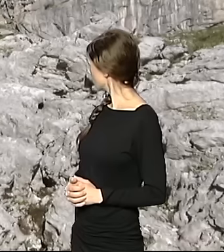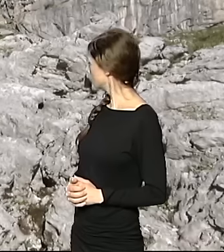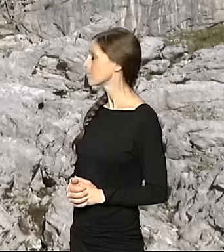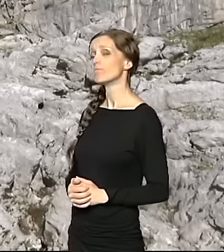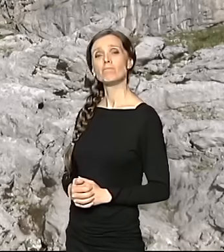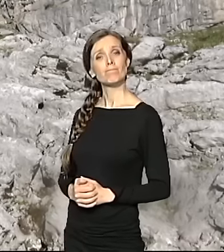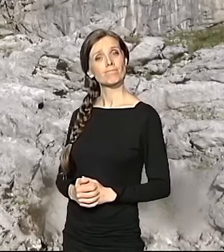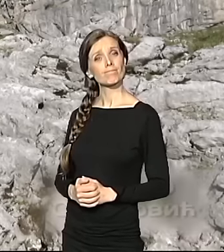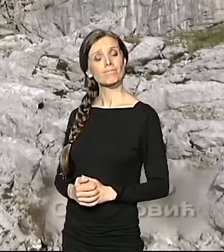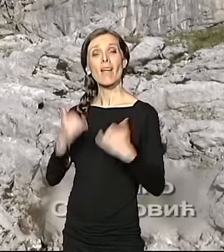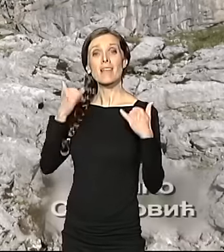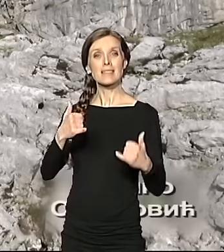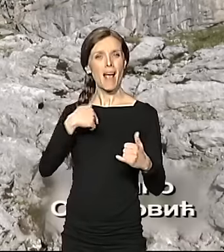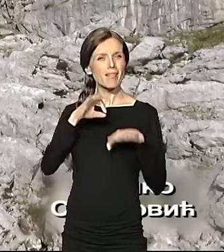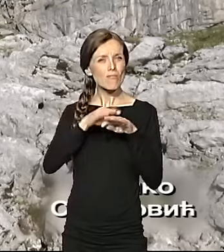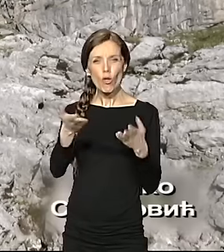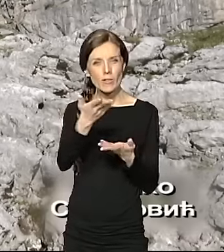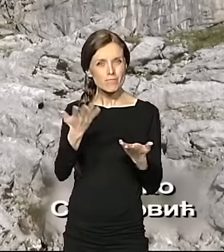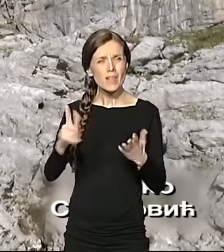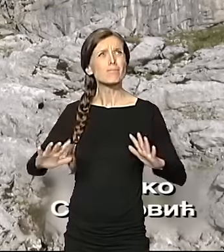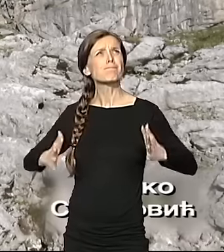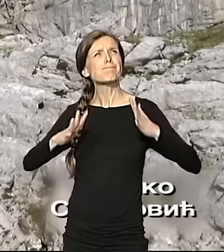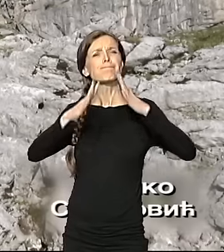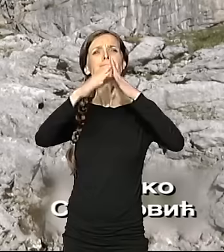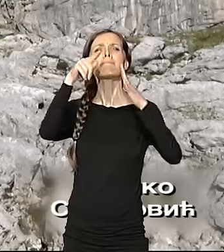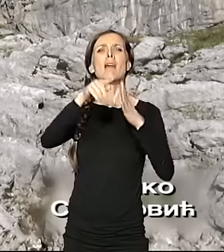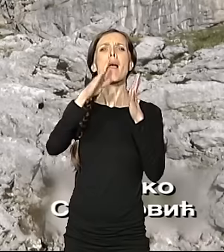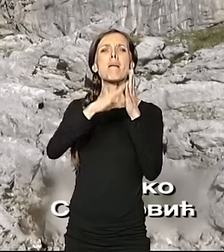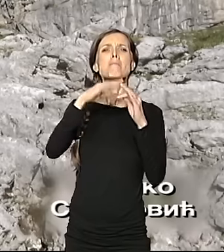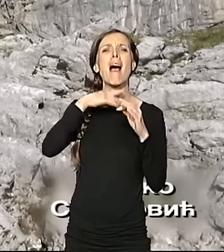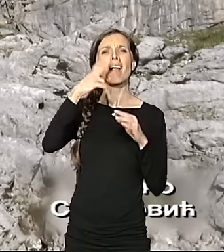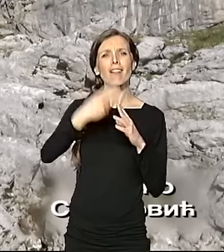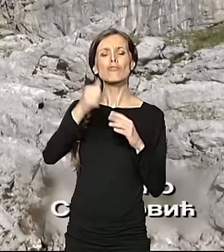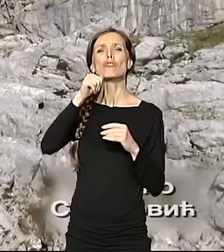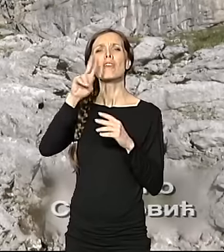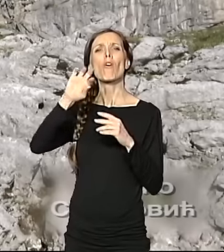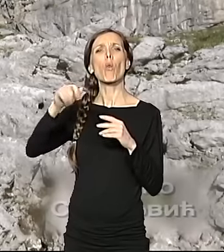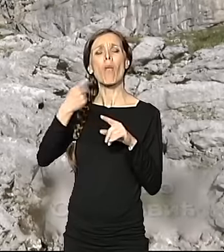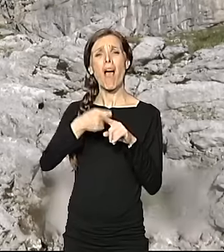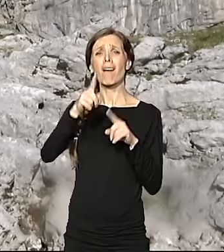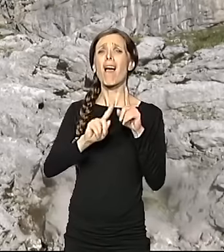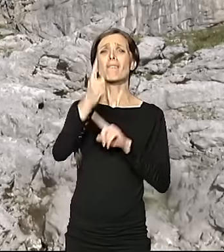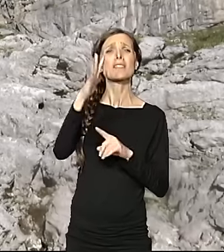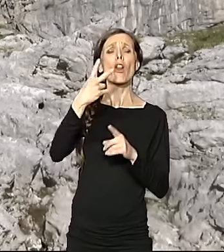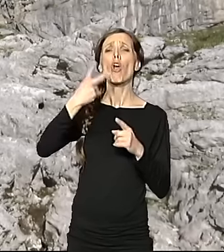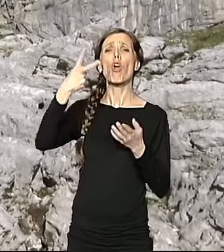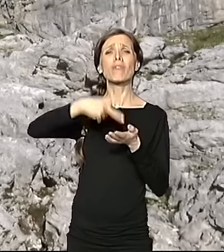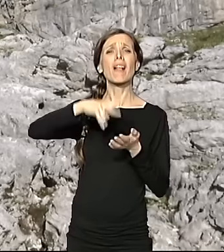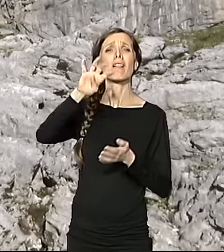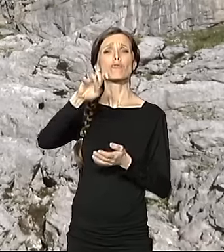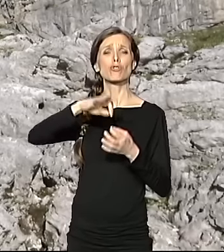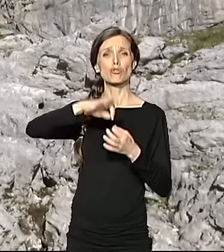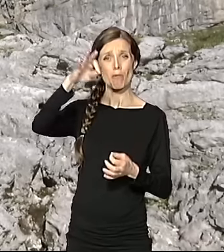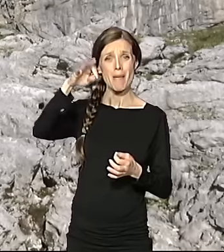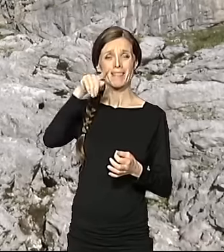A sad vas vodim nebu pod oblake, pod vrhove Maglića i Volujaka, čija je visina oko 2400 metara. Od kasnog